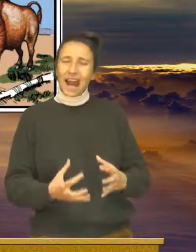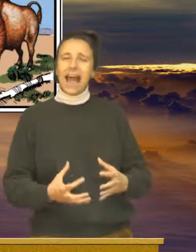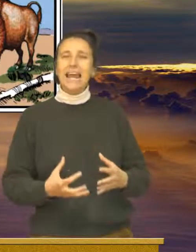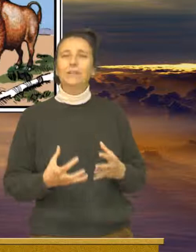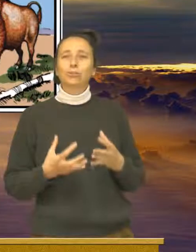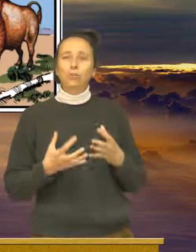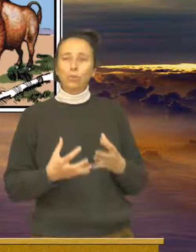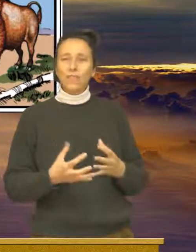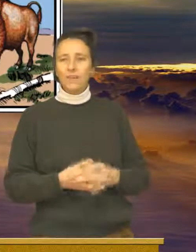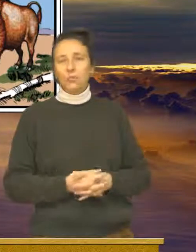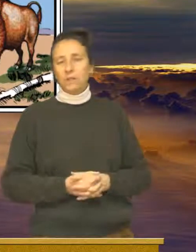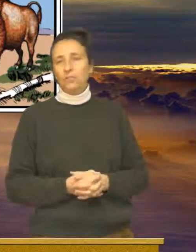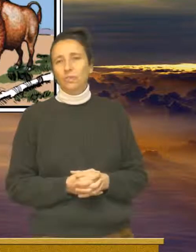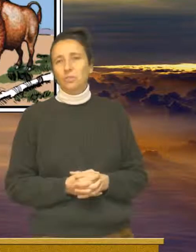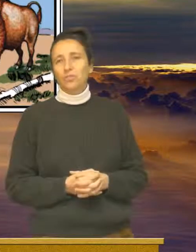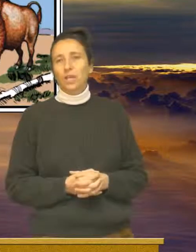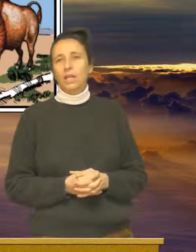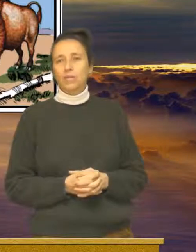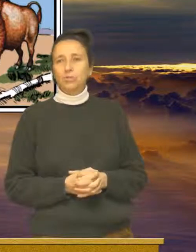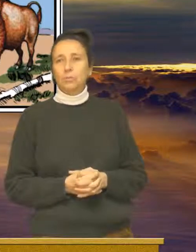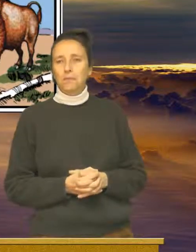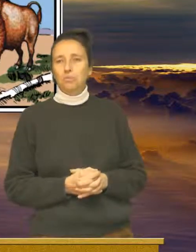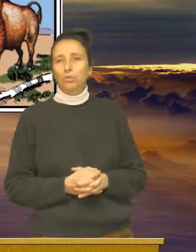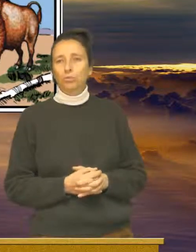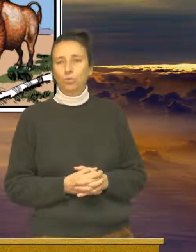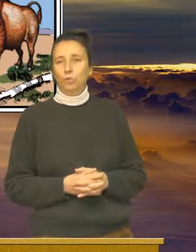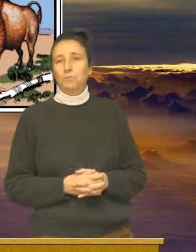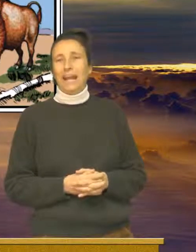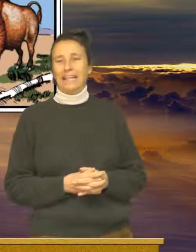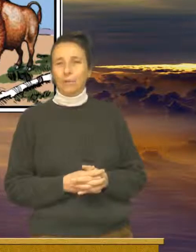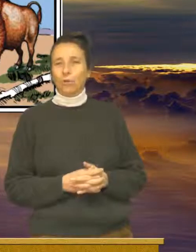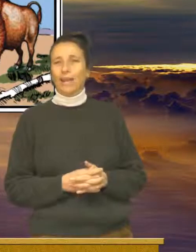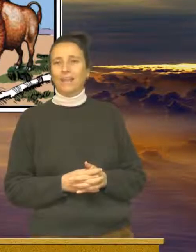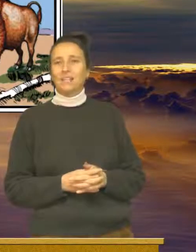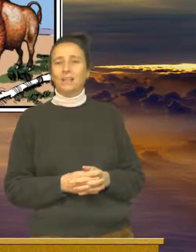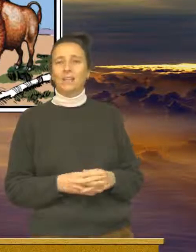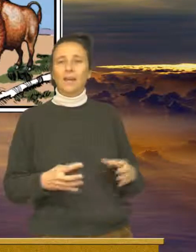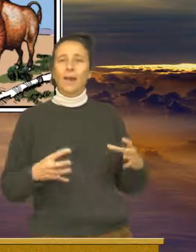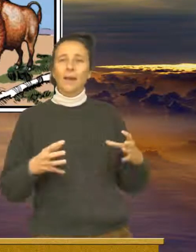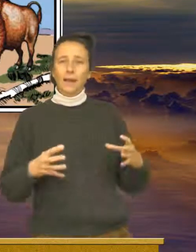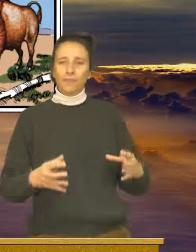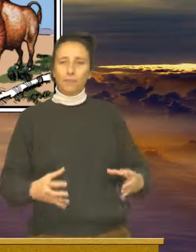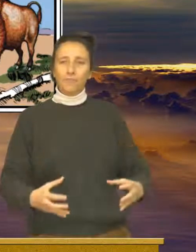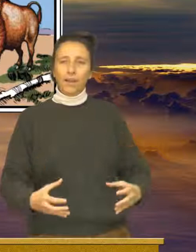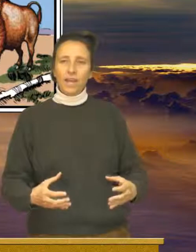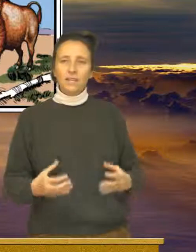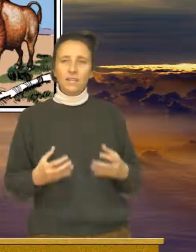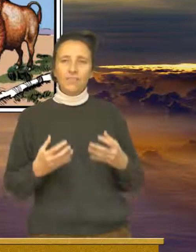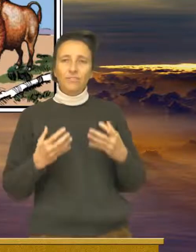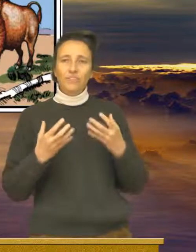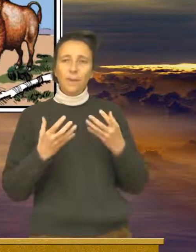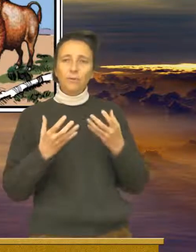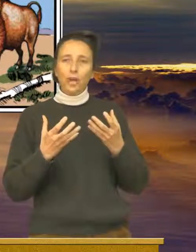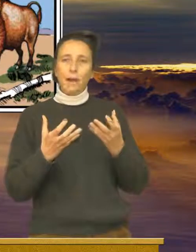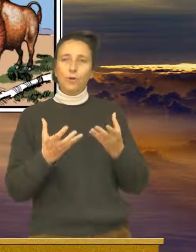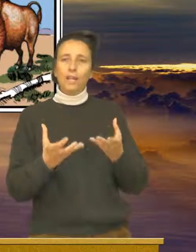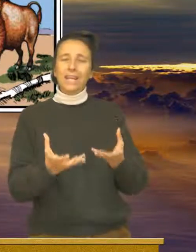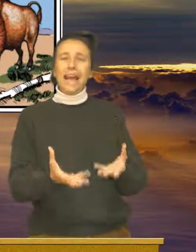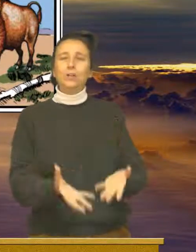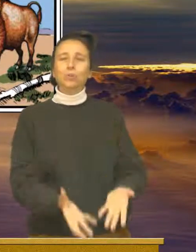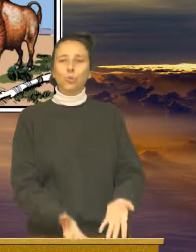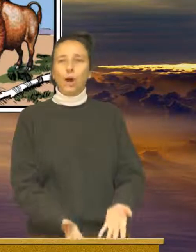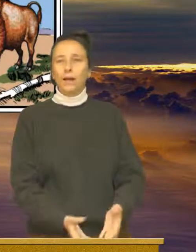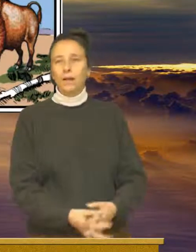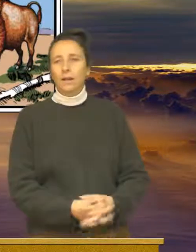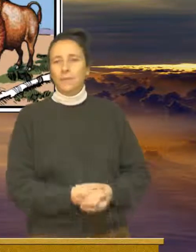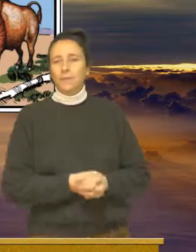es vivir a la altura de los principios que Cristo mismo tuvo y practicó en esta tierra. Es una fe que es nacida por el amor